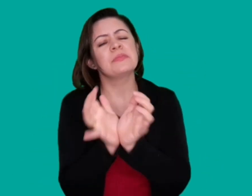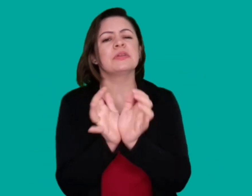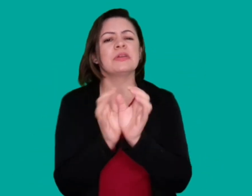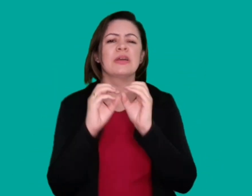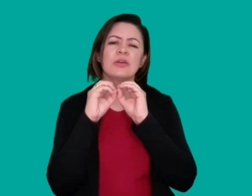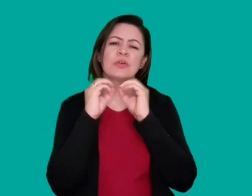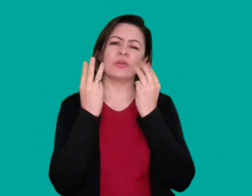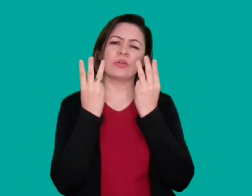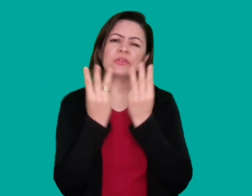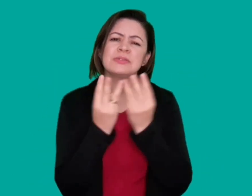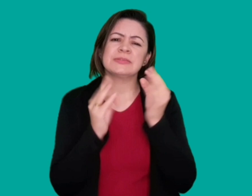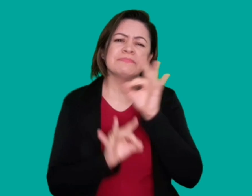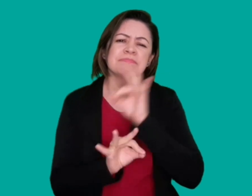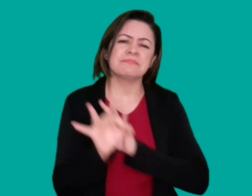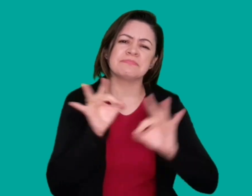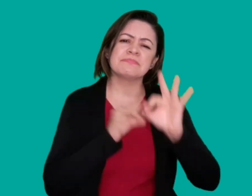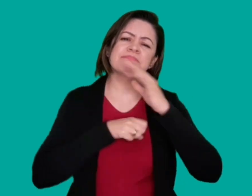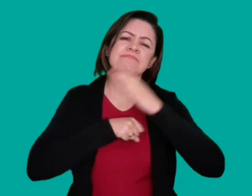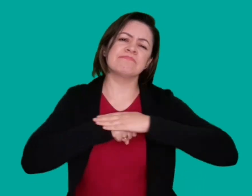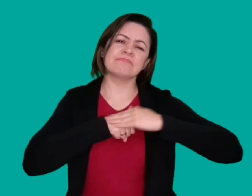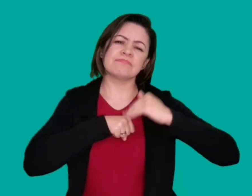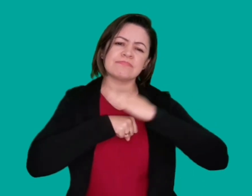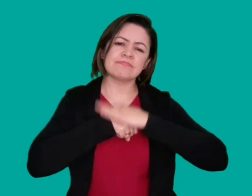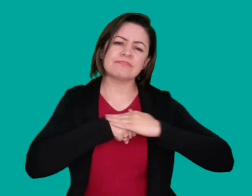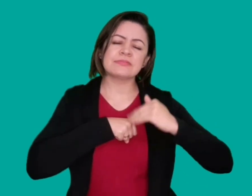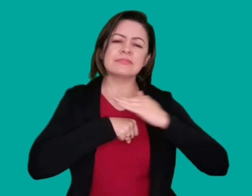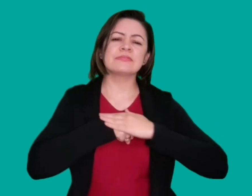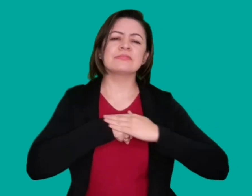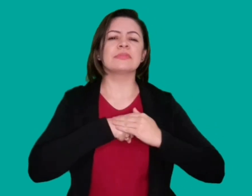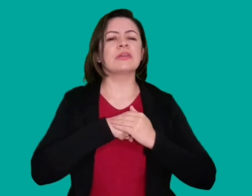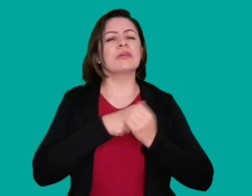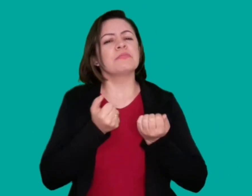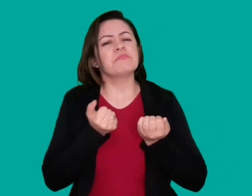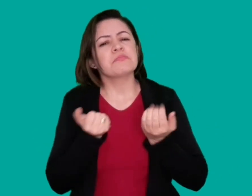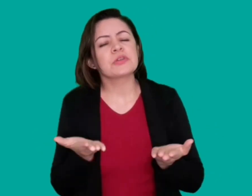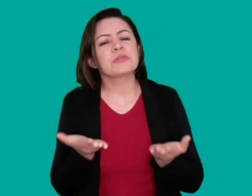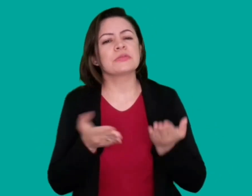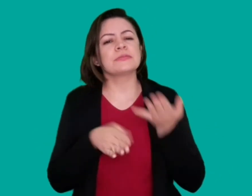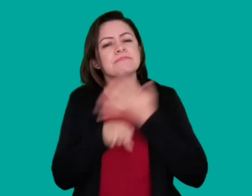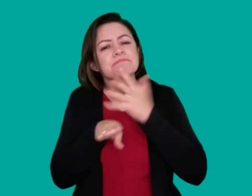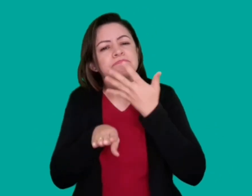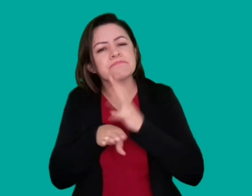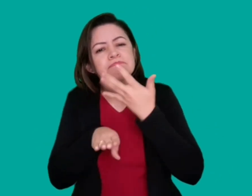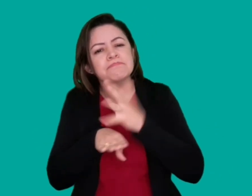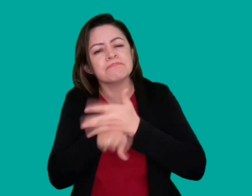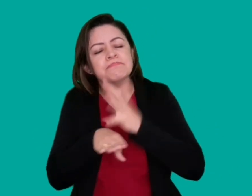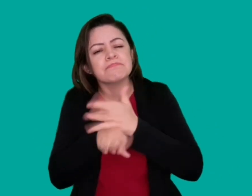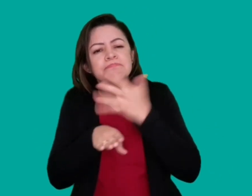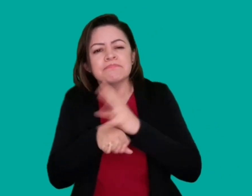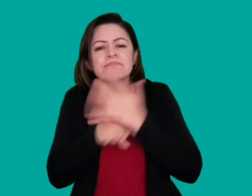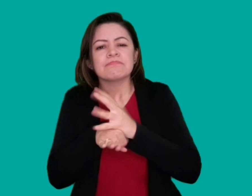e eu queria ressaltar sobre a importância de vocês participarem dessa oficina dessa prática